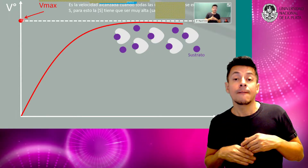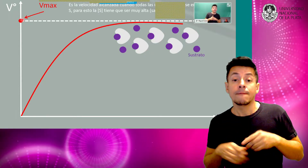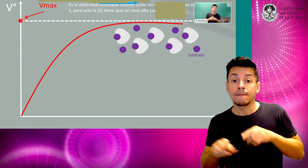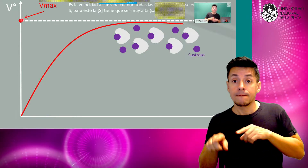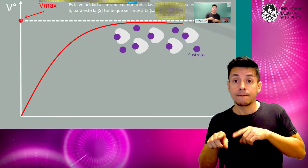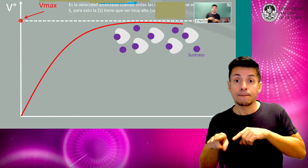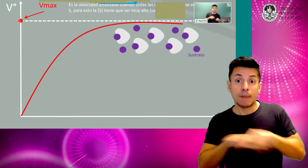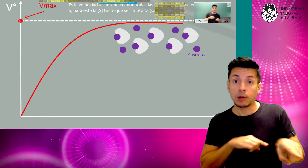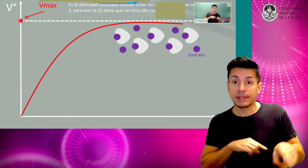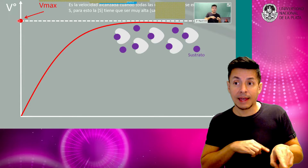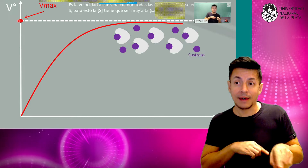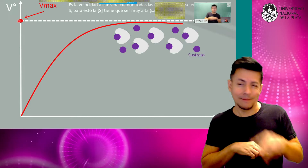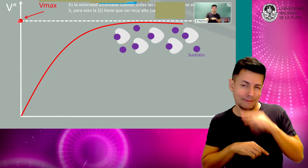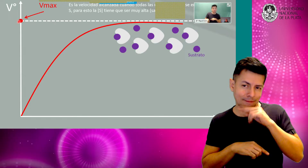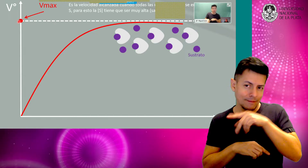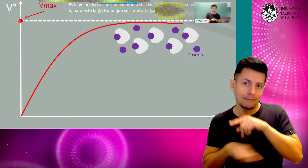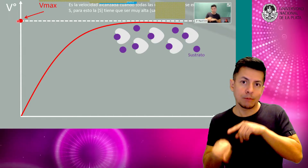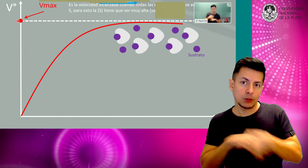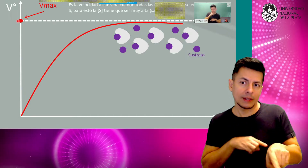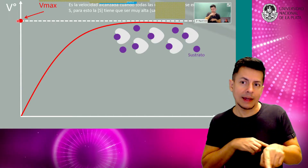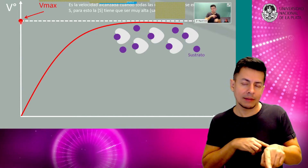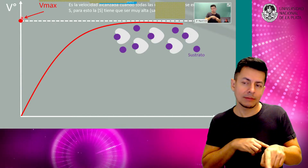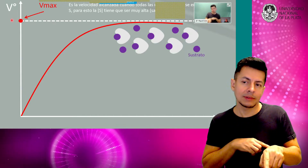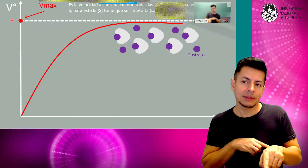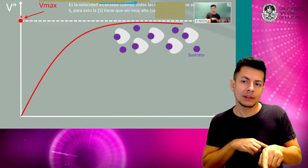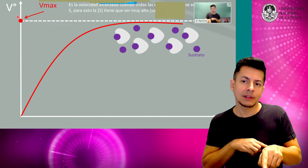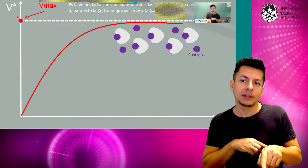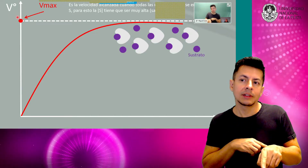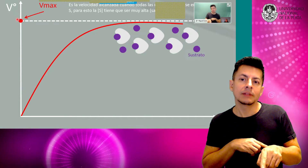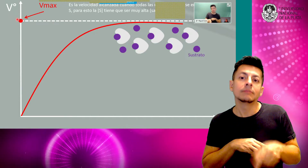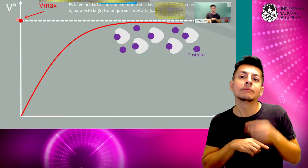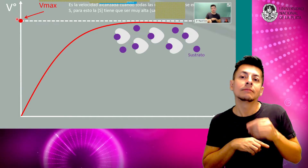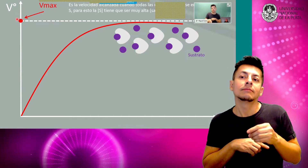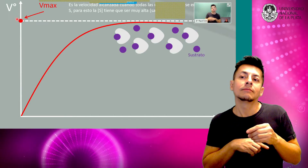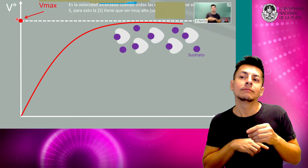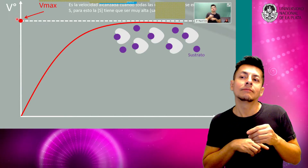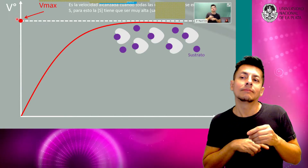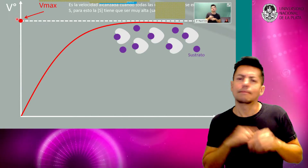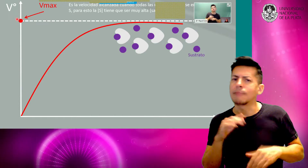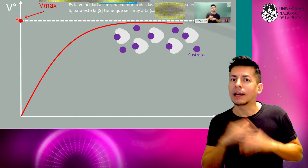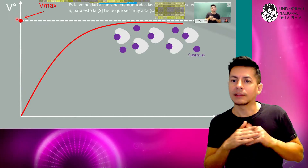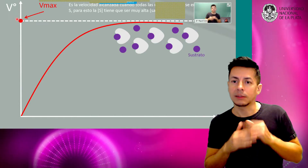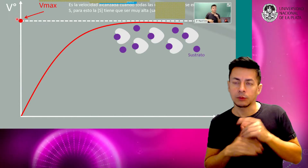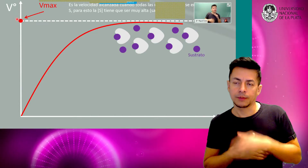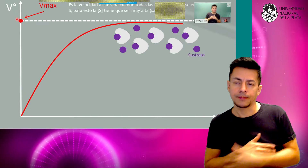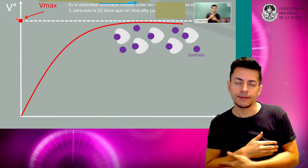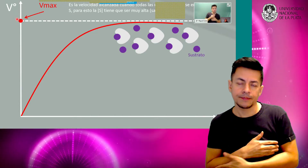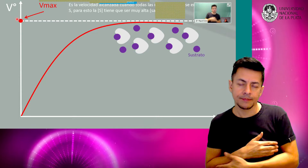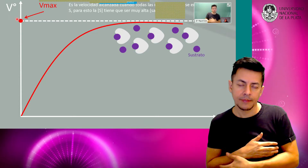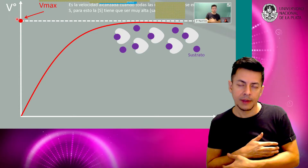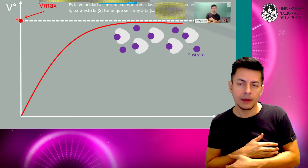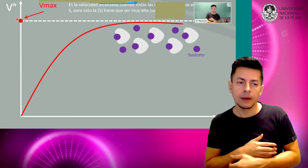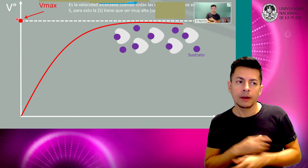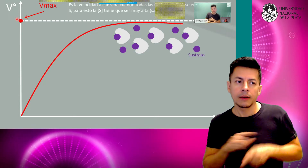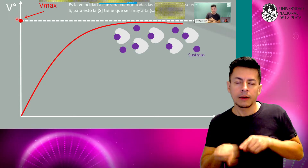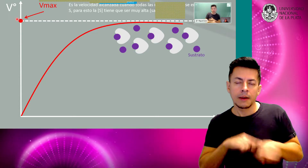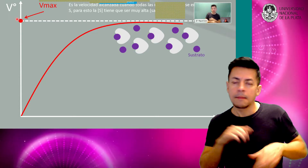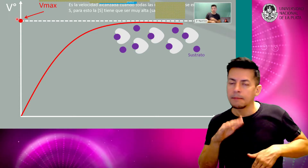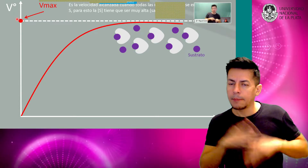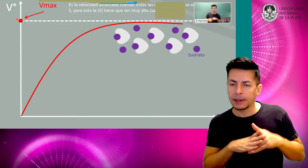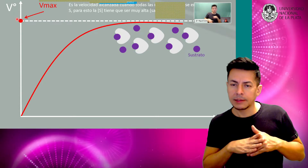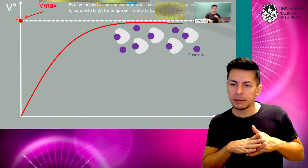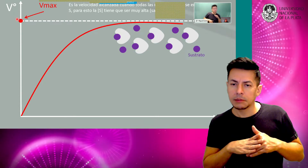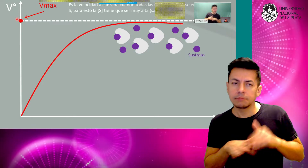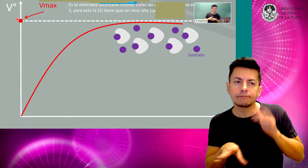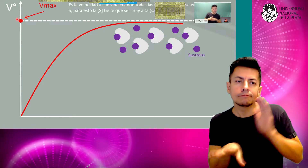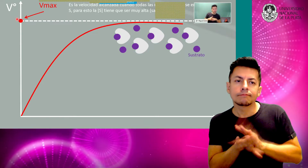esa reacción química, en este punto, es la velocidad máxima. La velocidad máxima es un parámetro cinético,